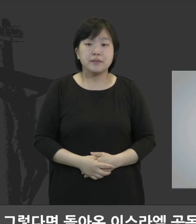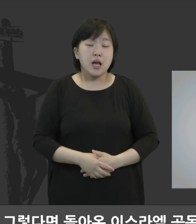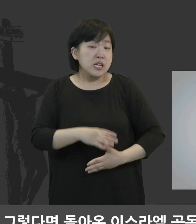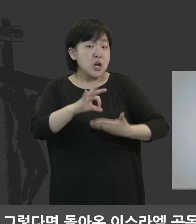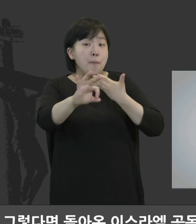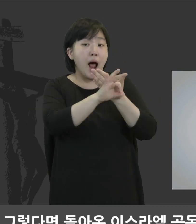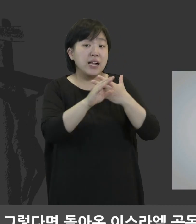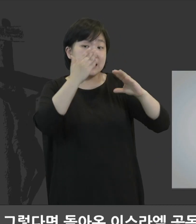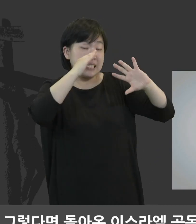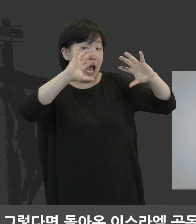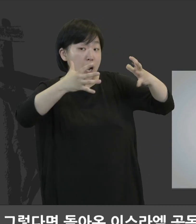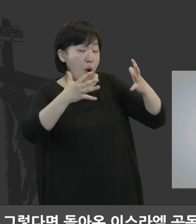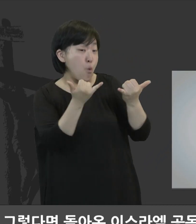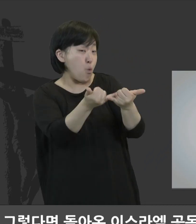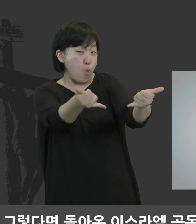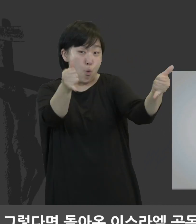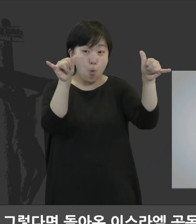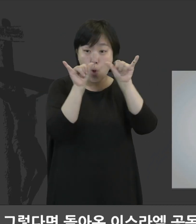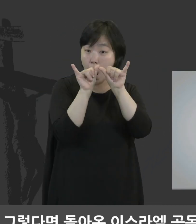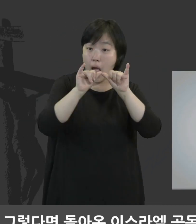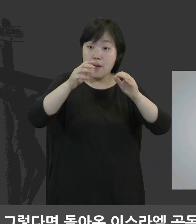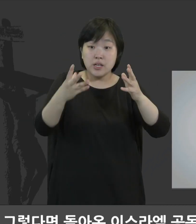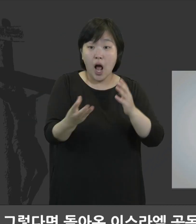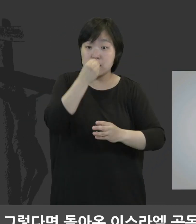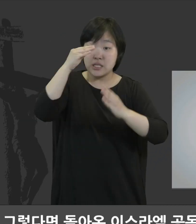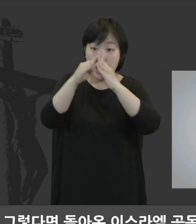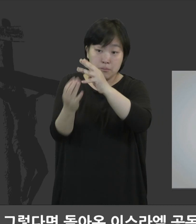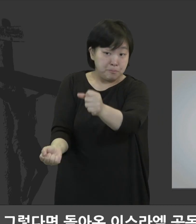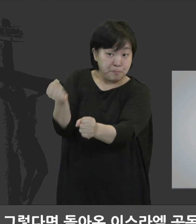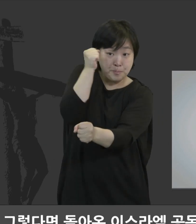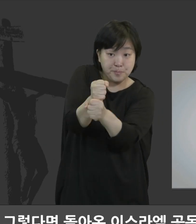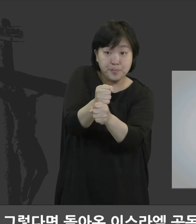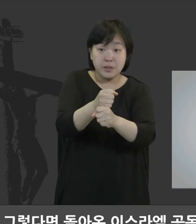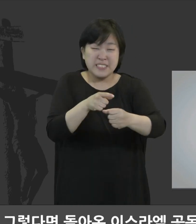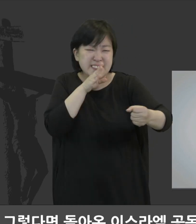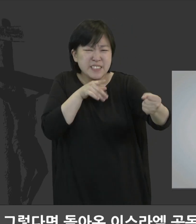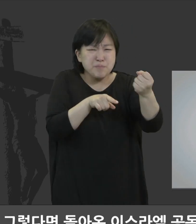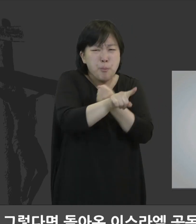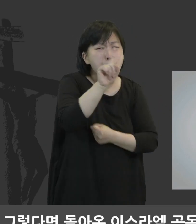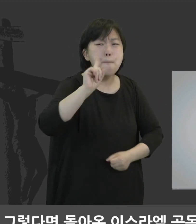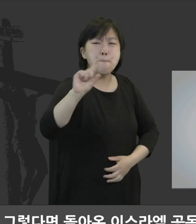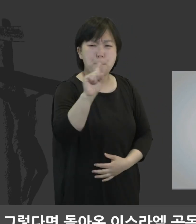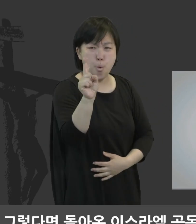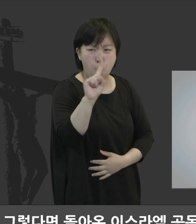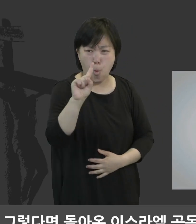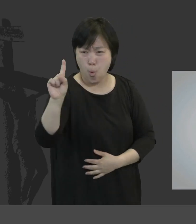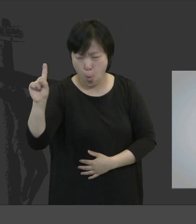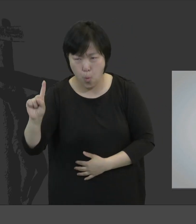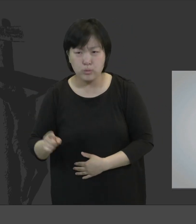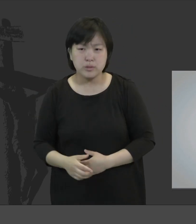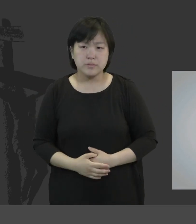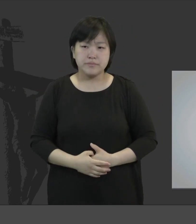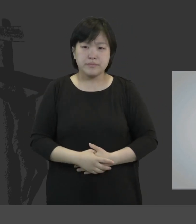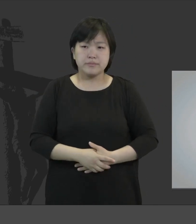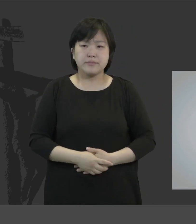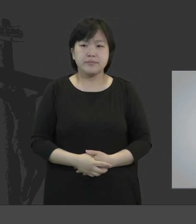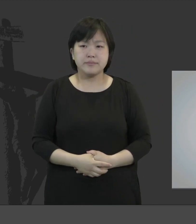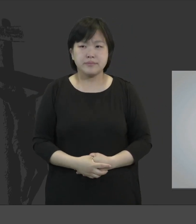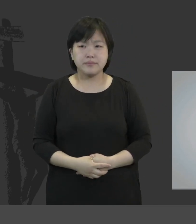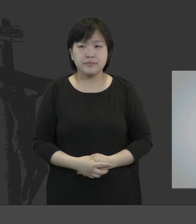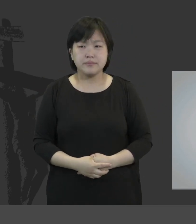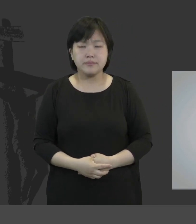돌아온 이스라엘 공동체에게 성전 재건의 진정한 의미는 무엇이었을까요?